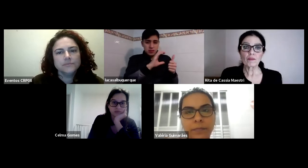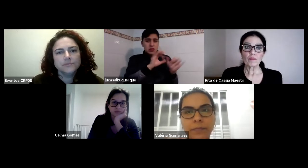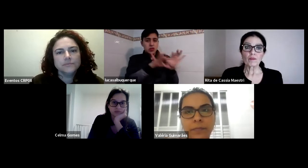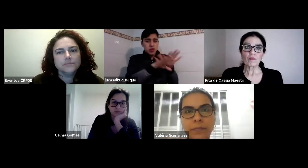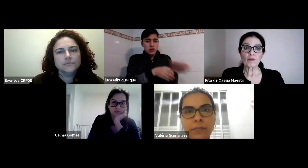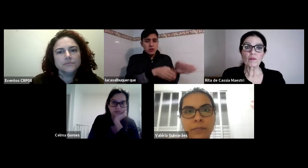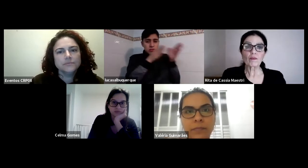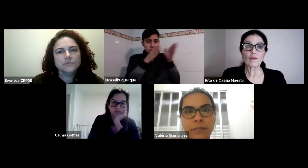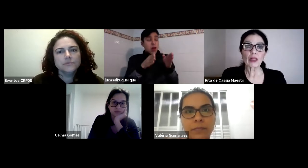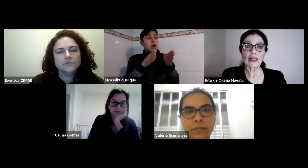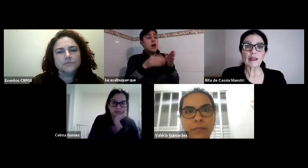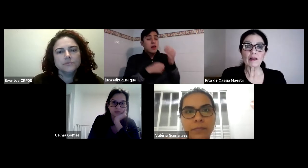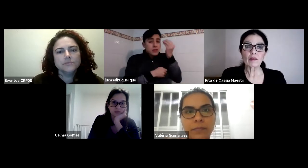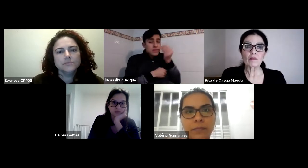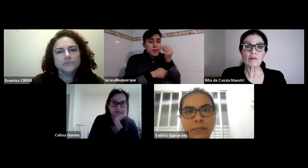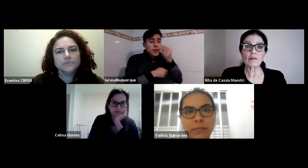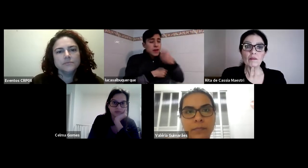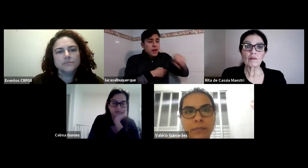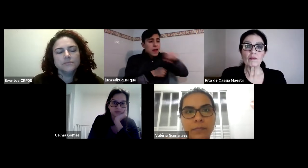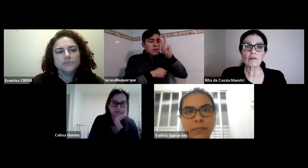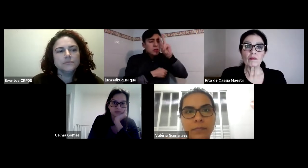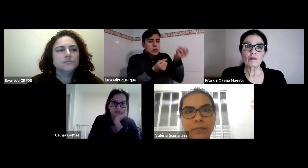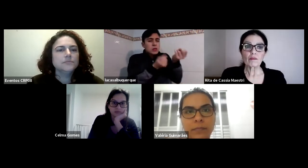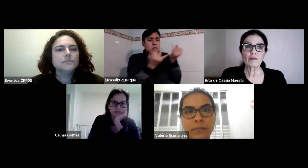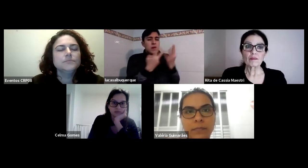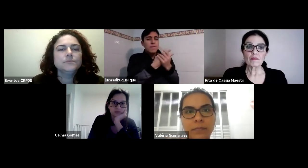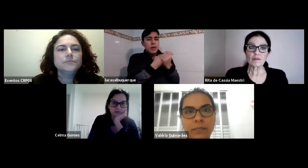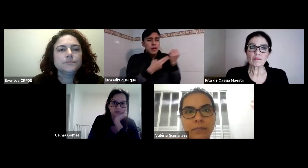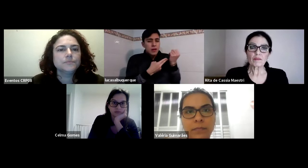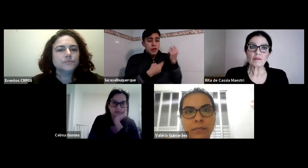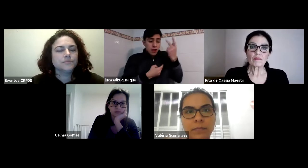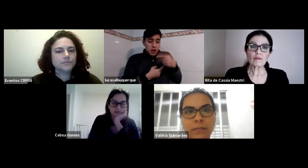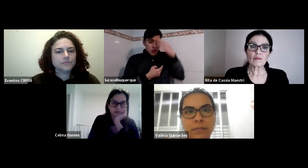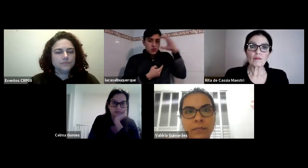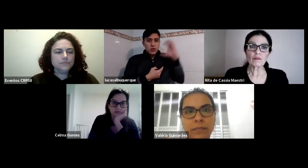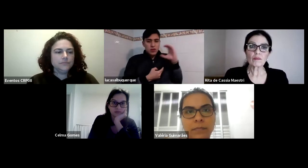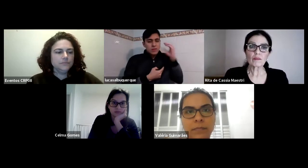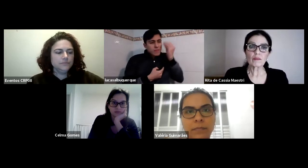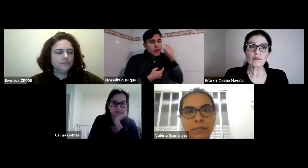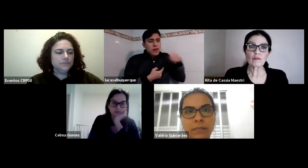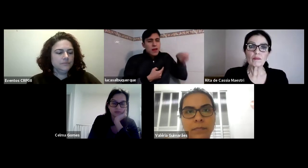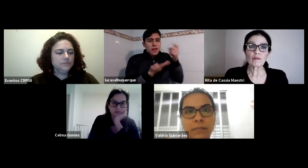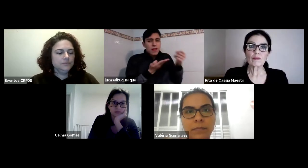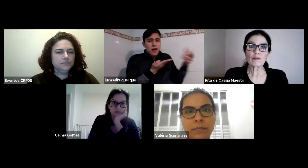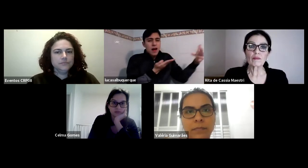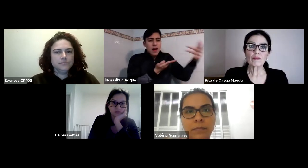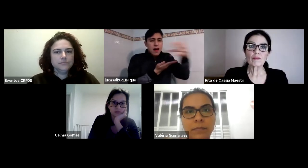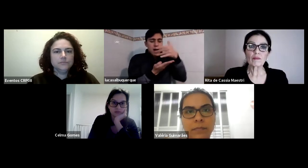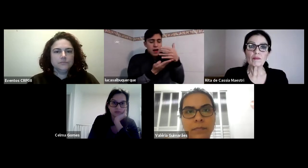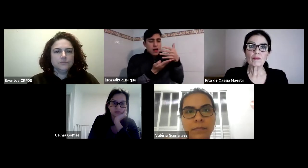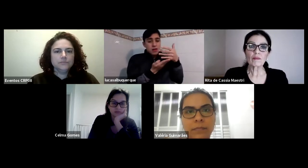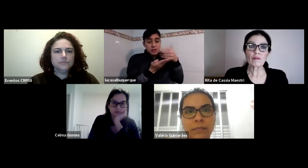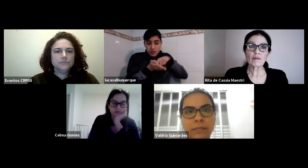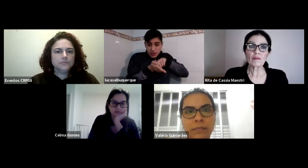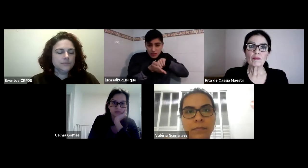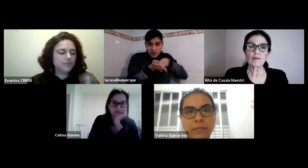com relatos de experiência de profissionais bilíngues aqui de Curitiba. Então, essa pesquisa está